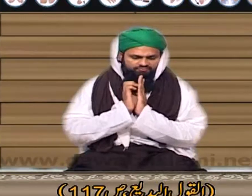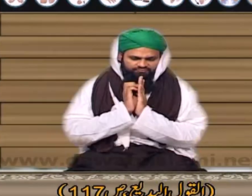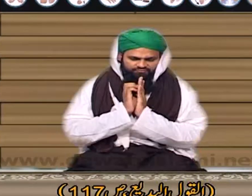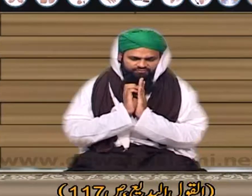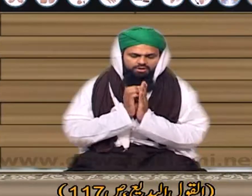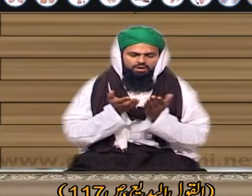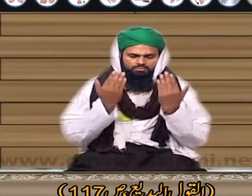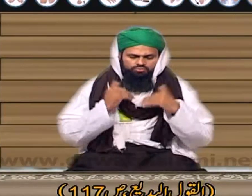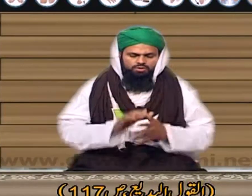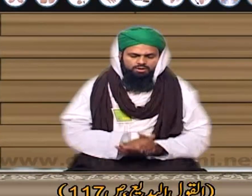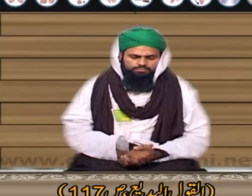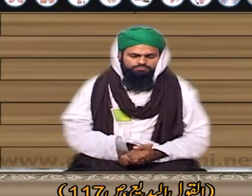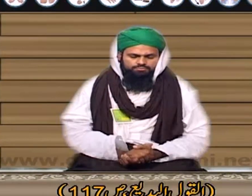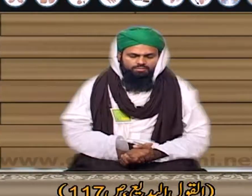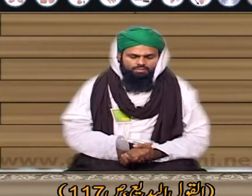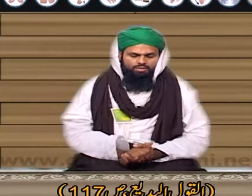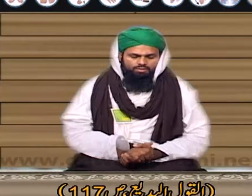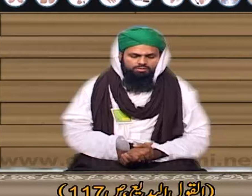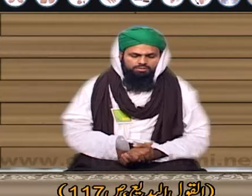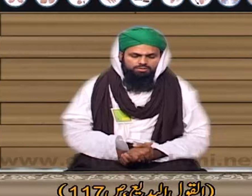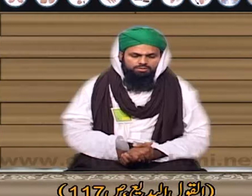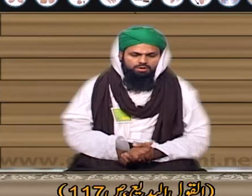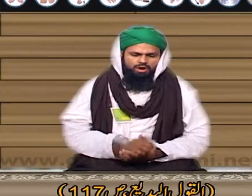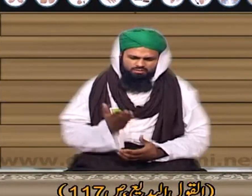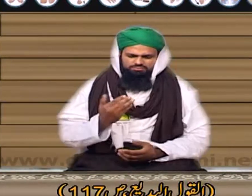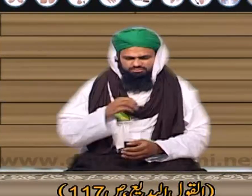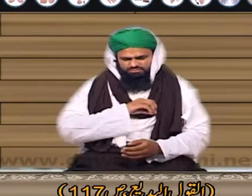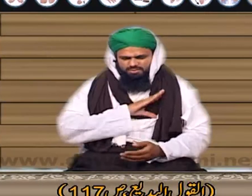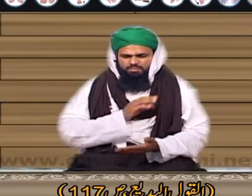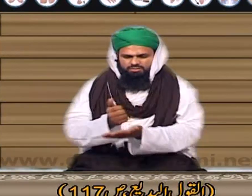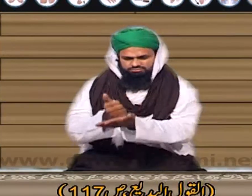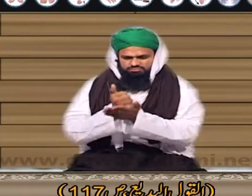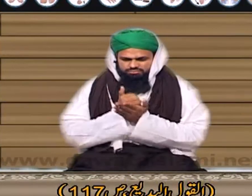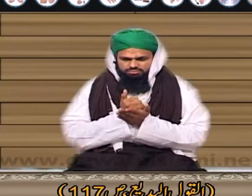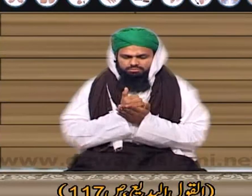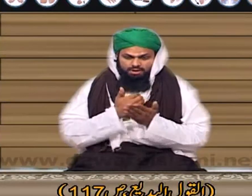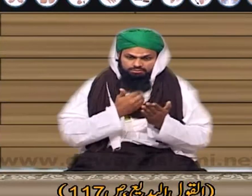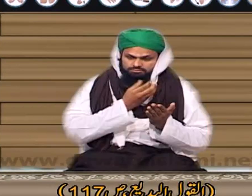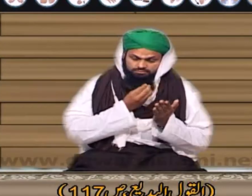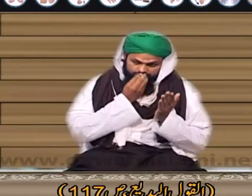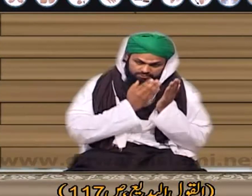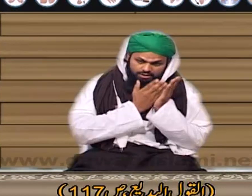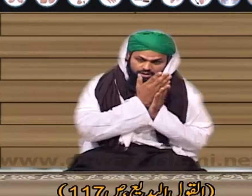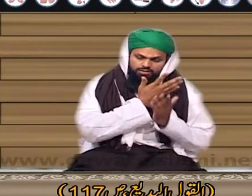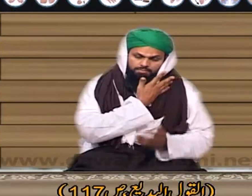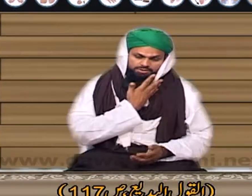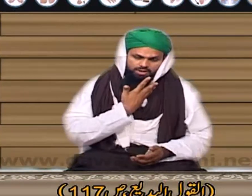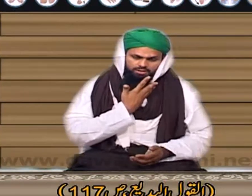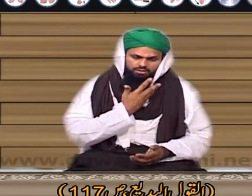کیا کہ مجھے بھی کوئی ایسا عمل بتا دیں کہ میں جنتی ہو جاؤں۔ تو حضرت